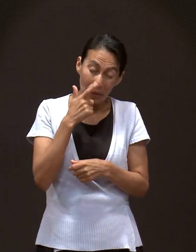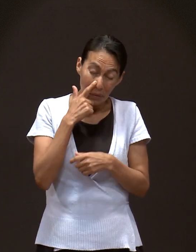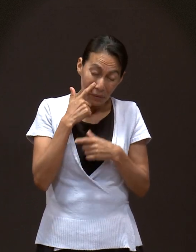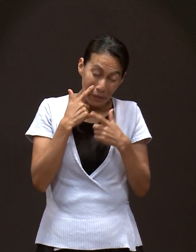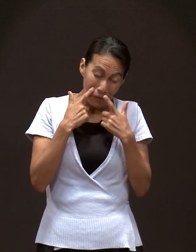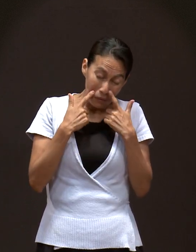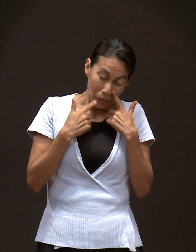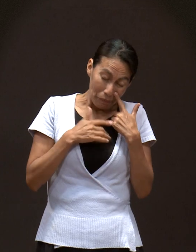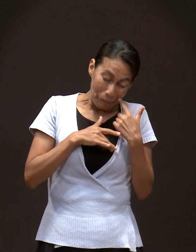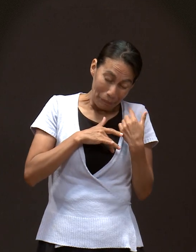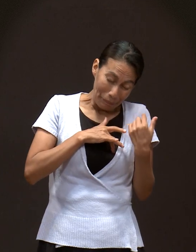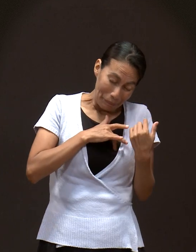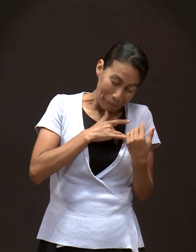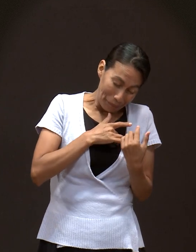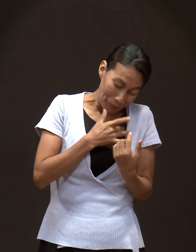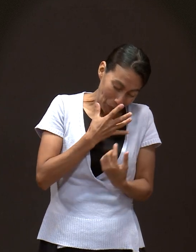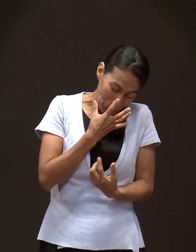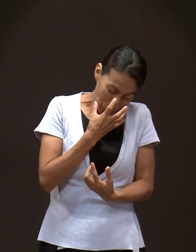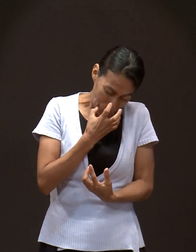lloré.